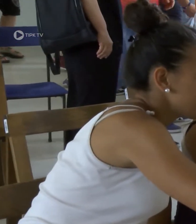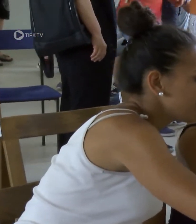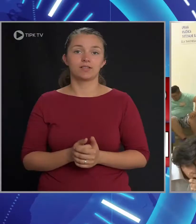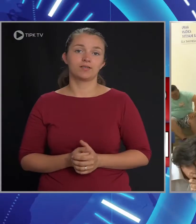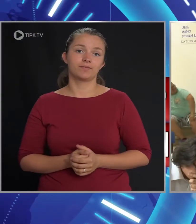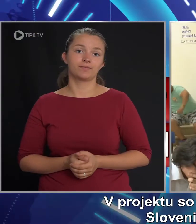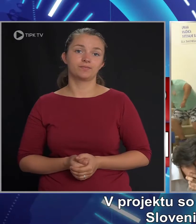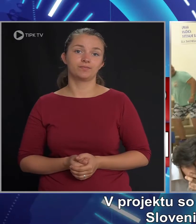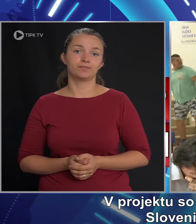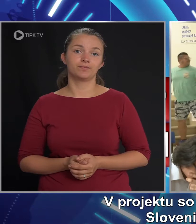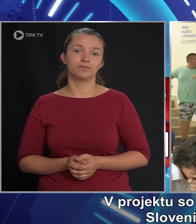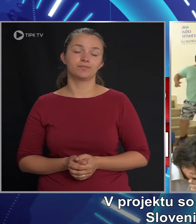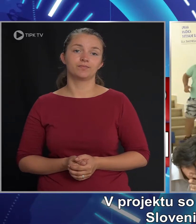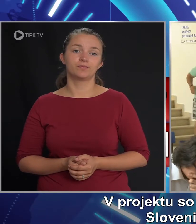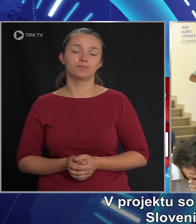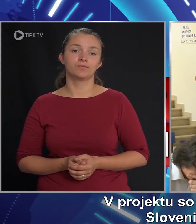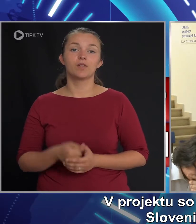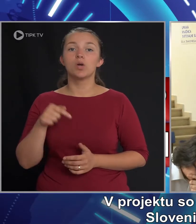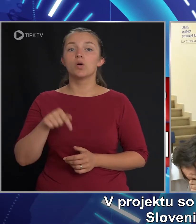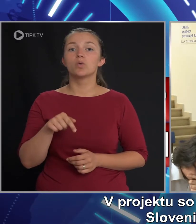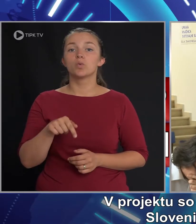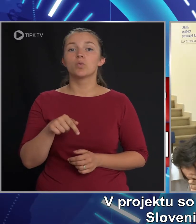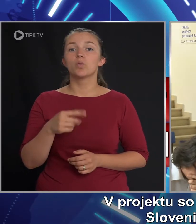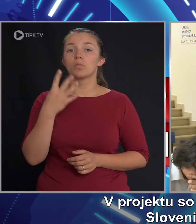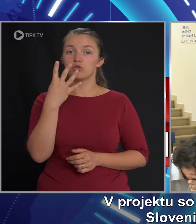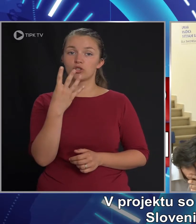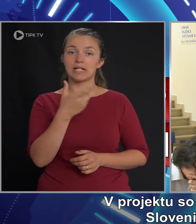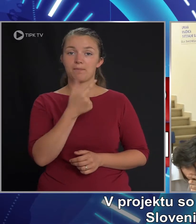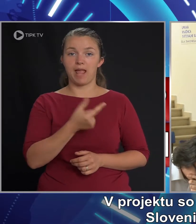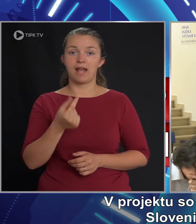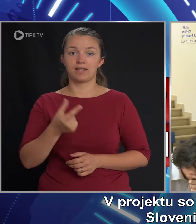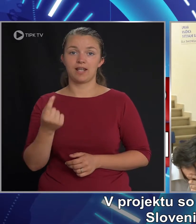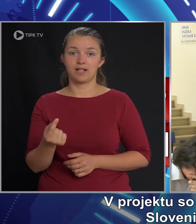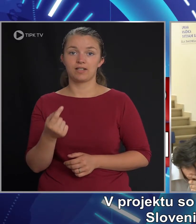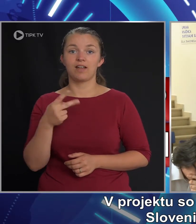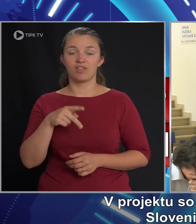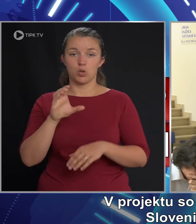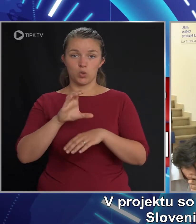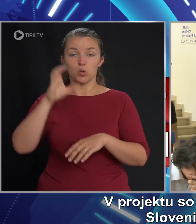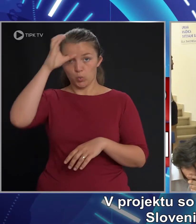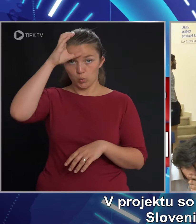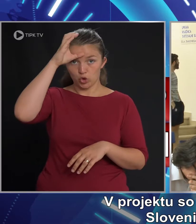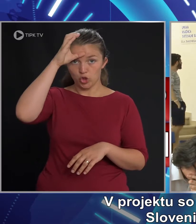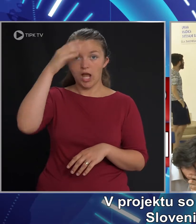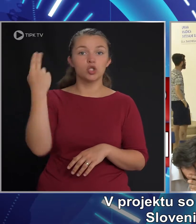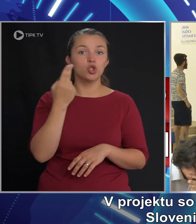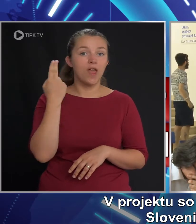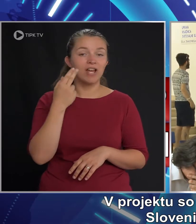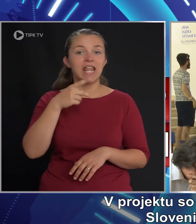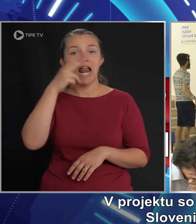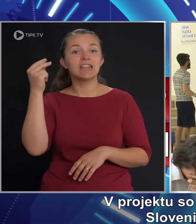We are 4 partners, Turkey, Slovenian, Lithuanian and